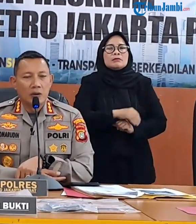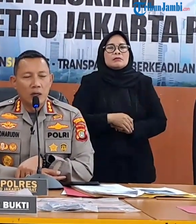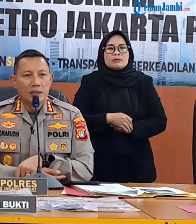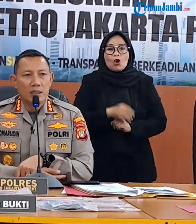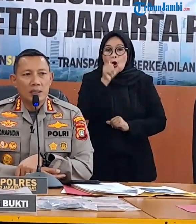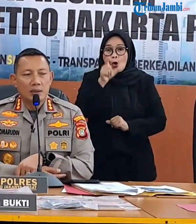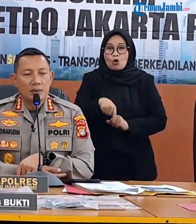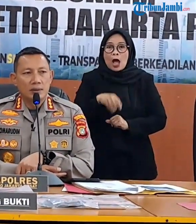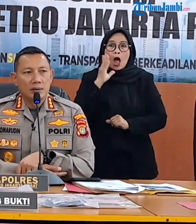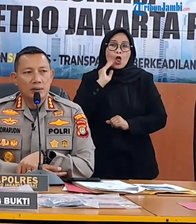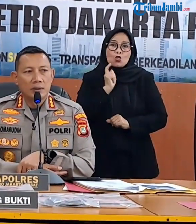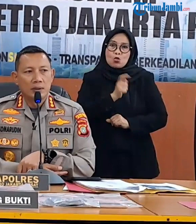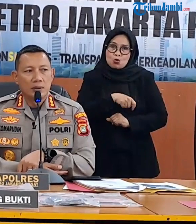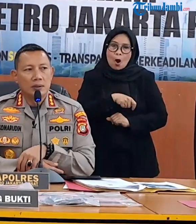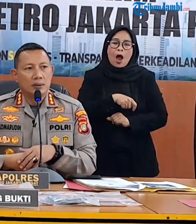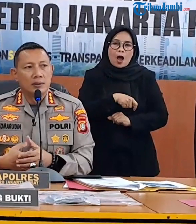orang tuanya